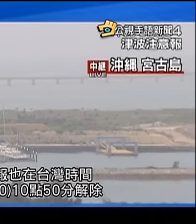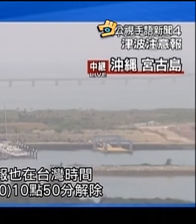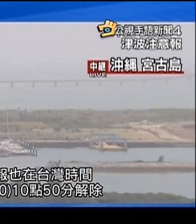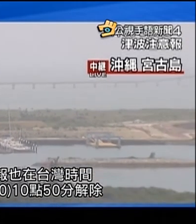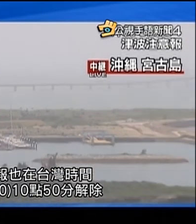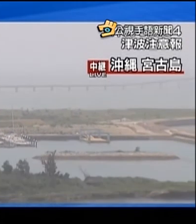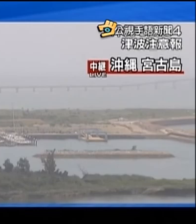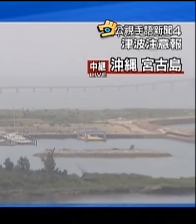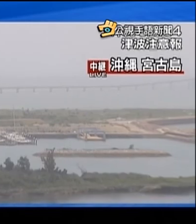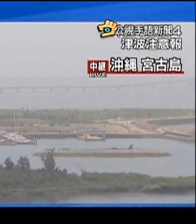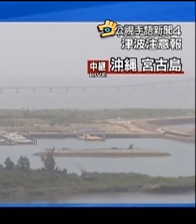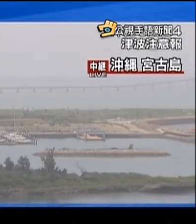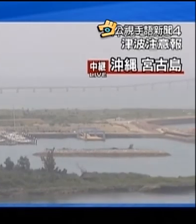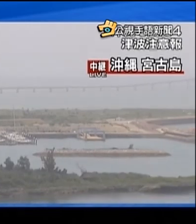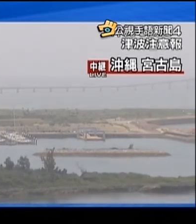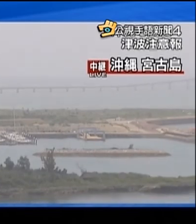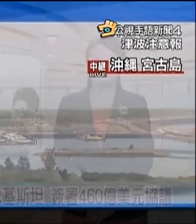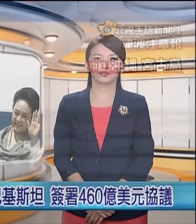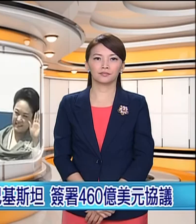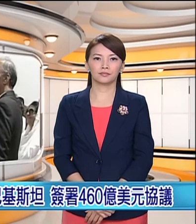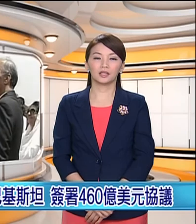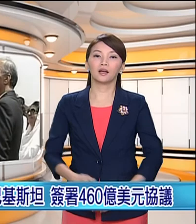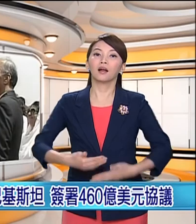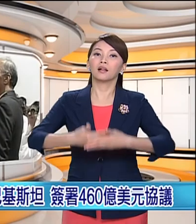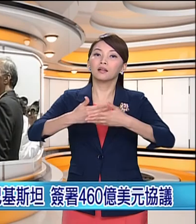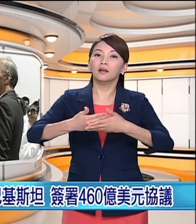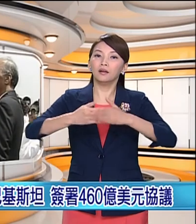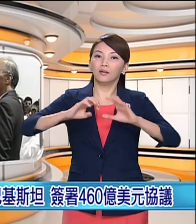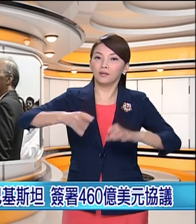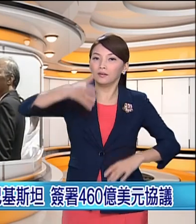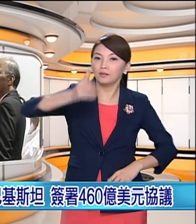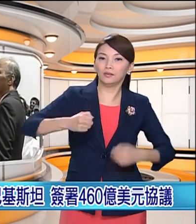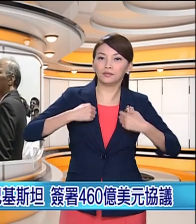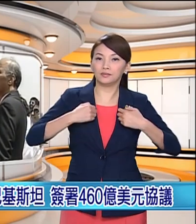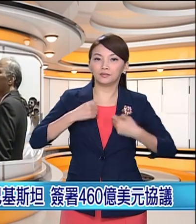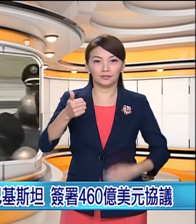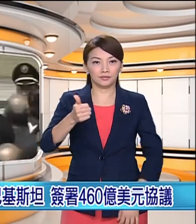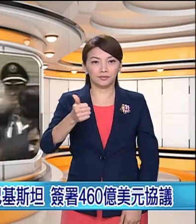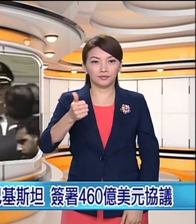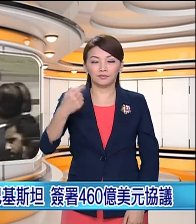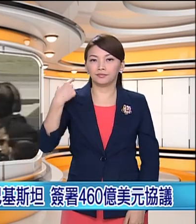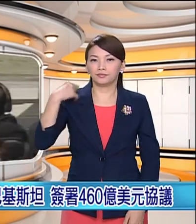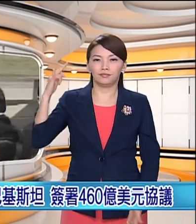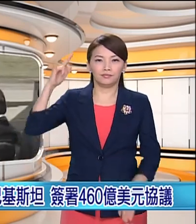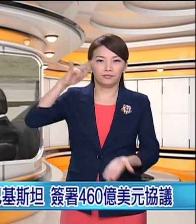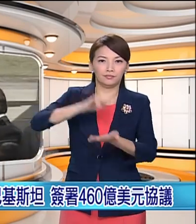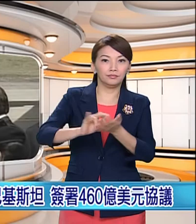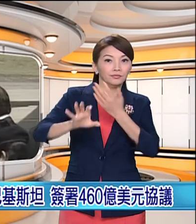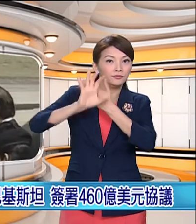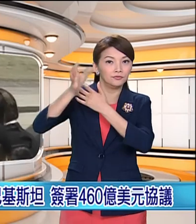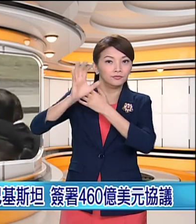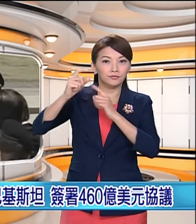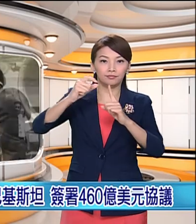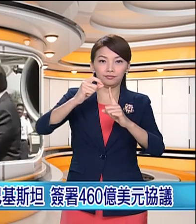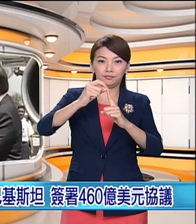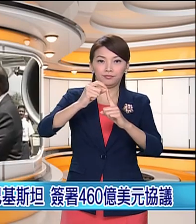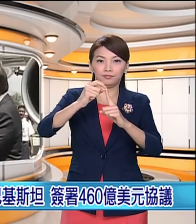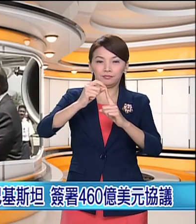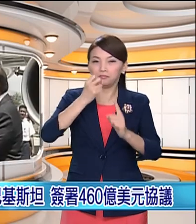记者陈诗彤报道。 中国国家主席习近平 20号抵达巴基斯坦，进行